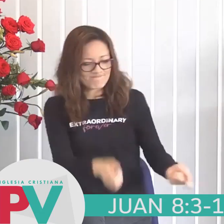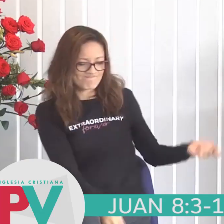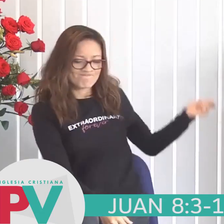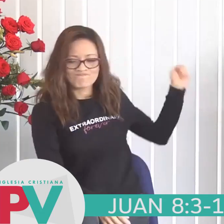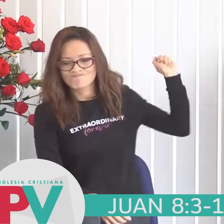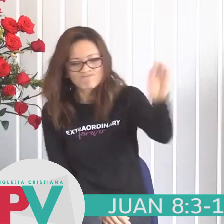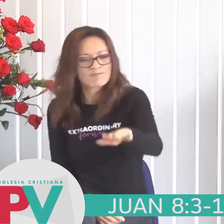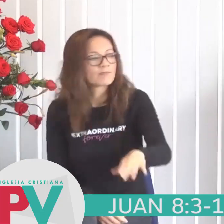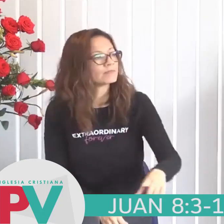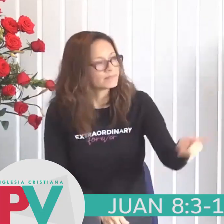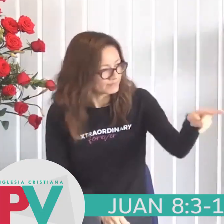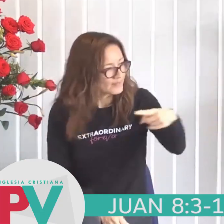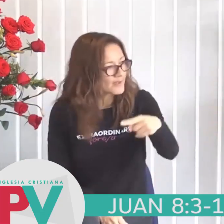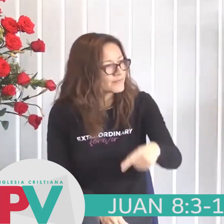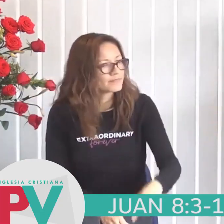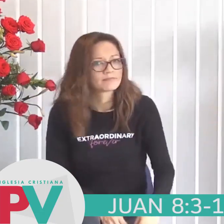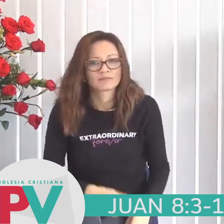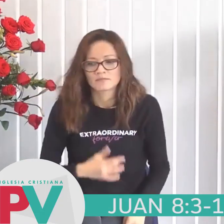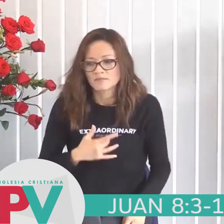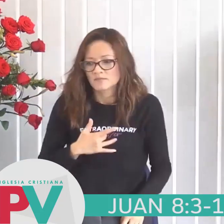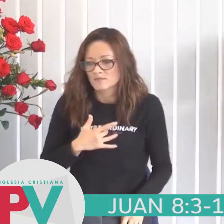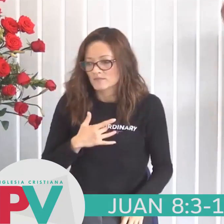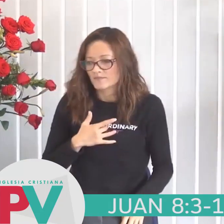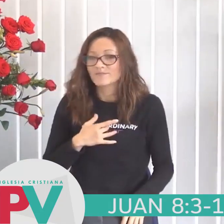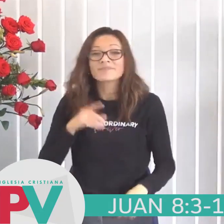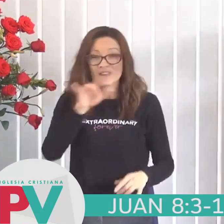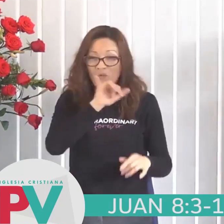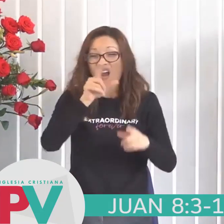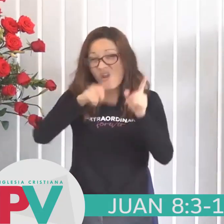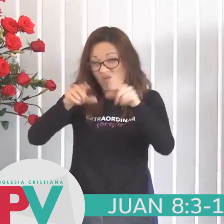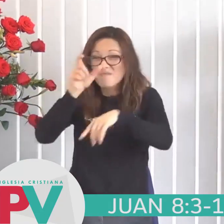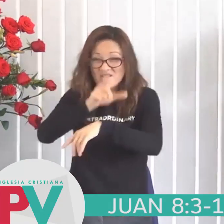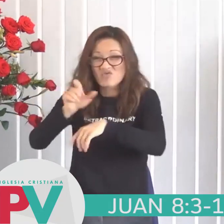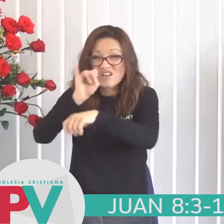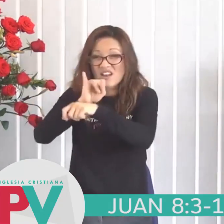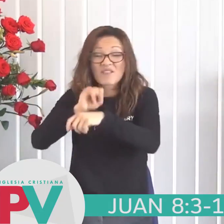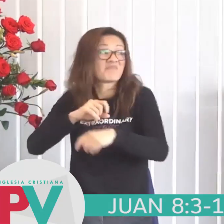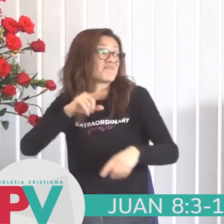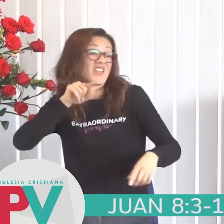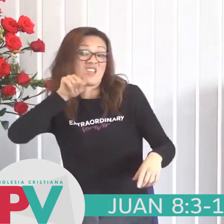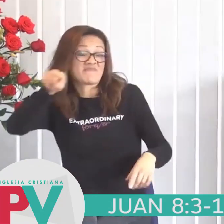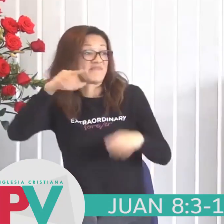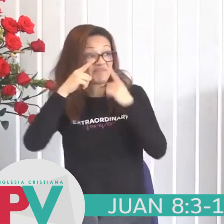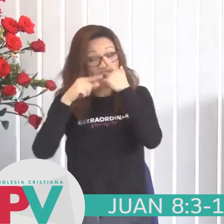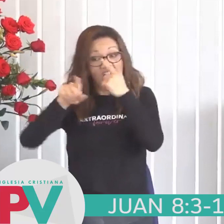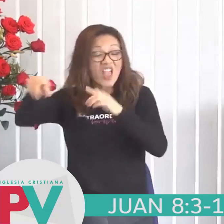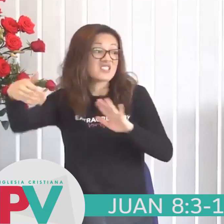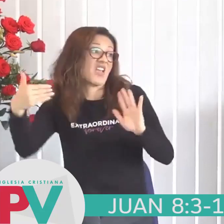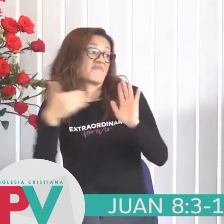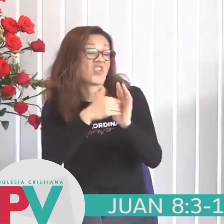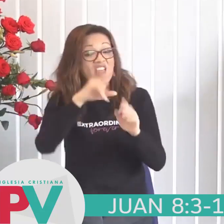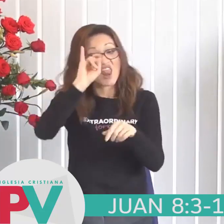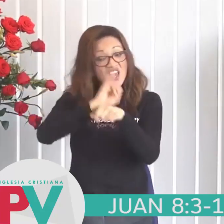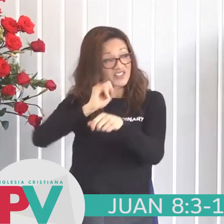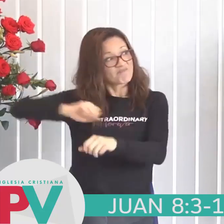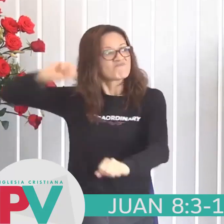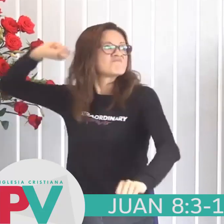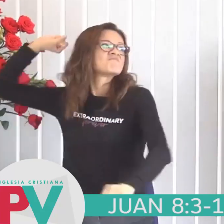pedradas. Ay, pastor, es que el diablo está atacando a la iglesia. Más bien mire que usted es en la mano del diablo,